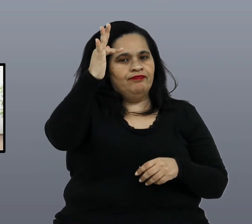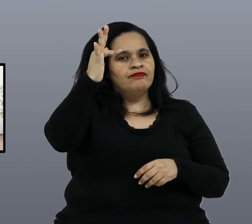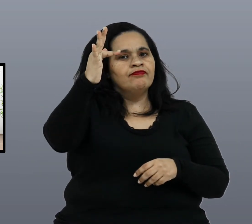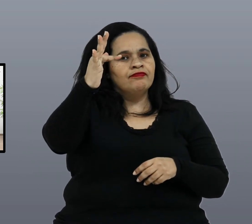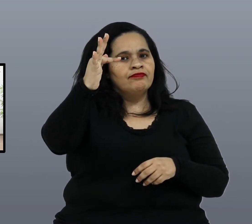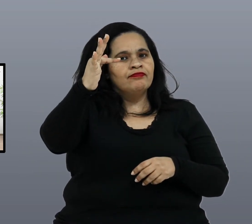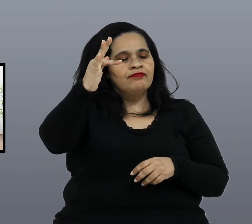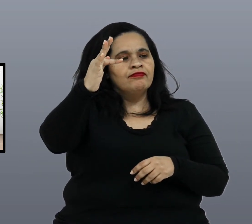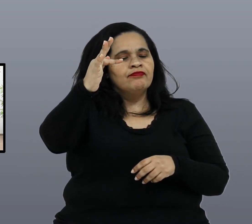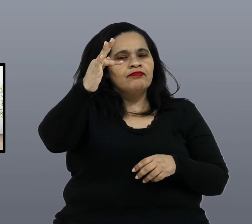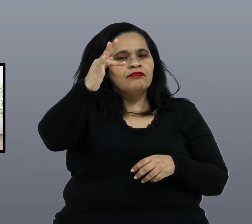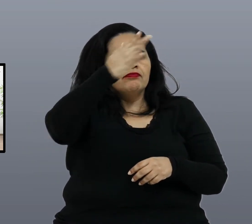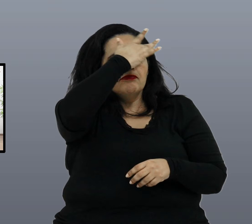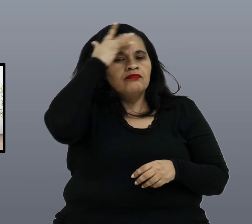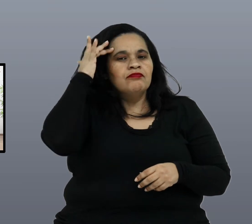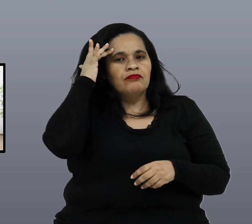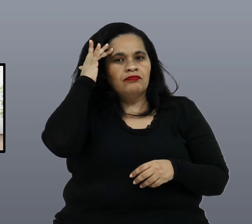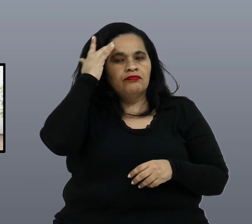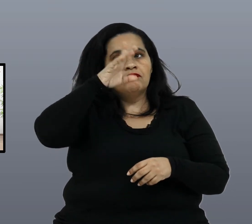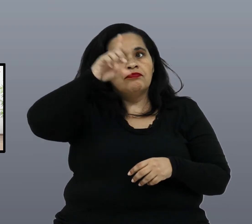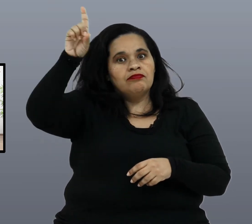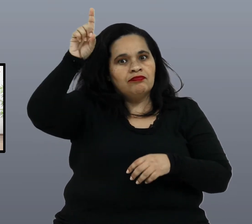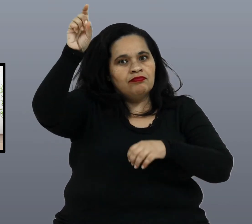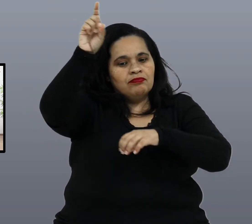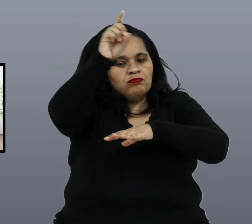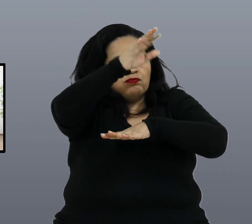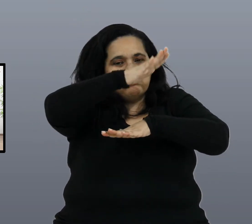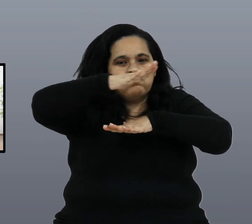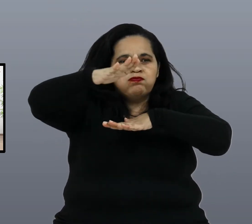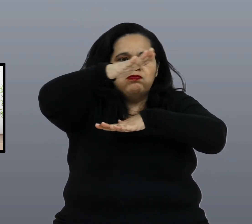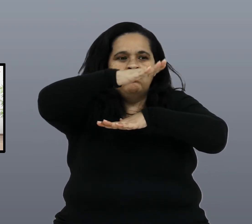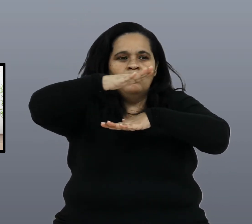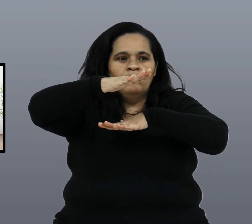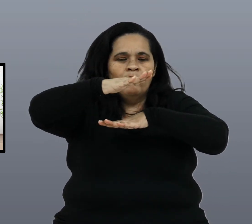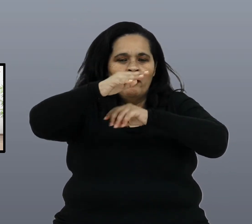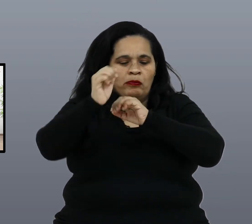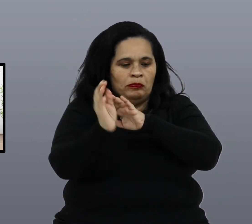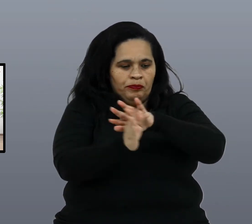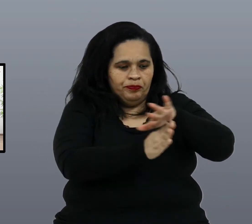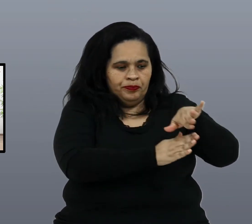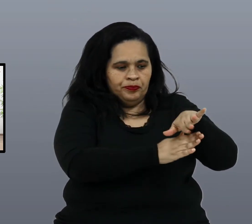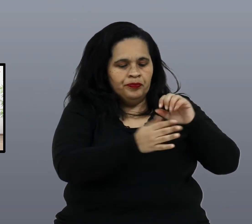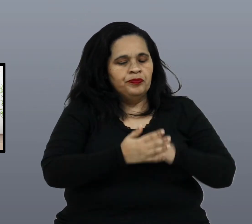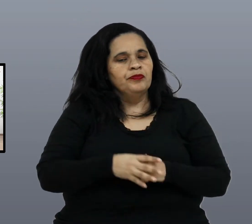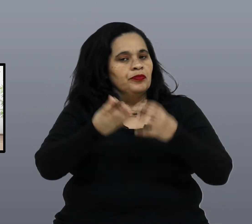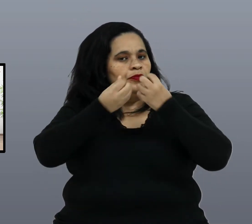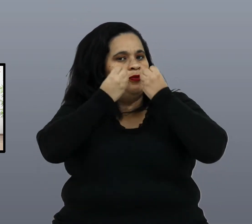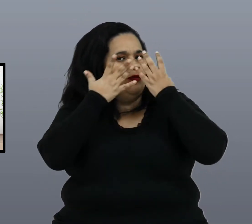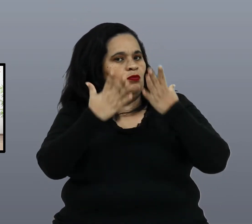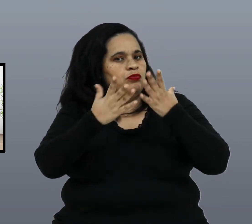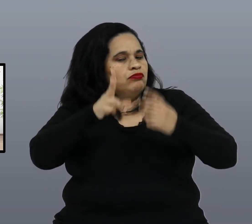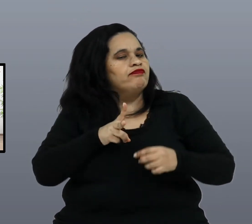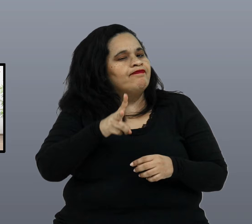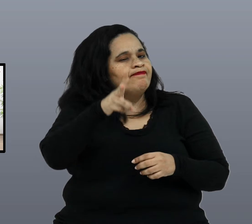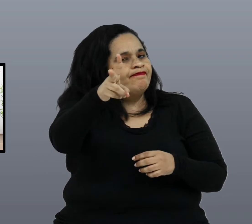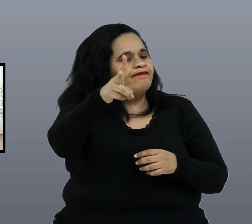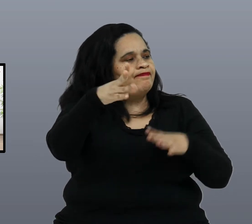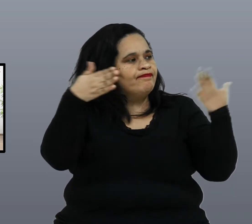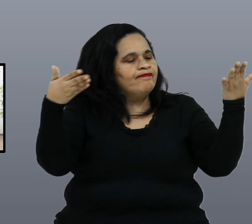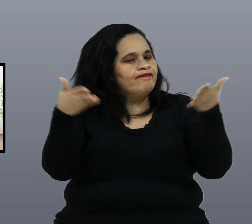fica clara nessas visões todas é isso. Deus é soberano, né? Isso. Bom, mas continuando aqui